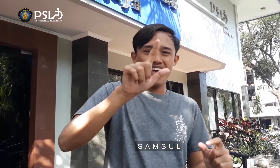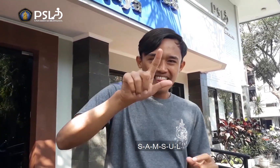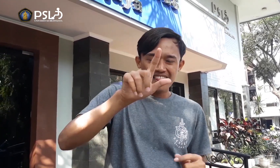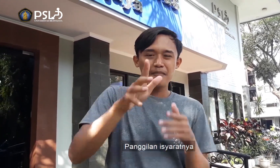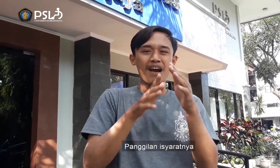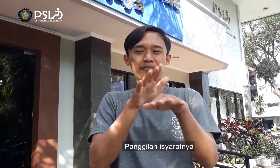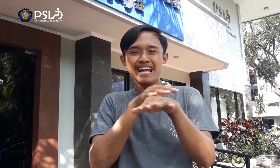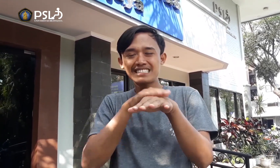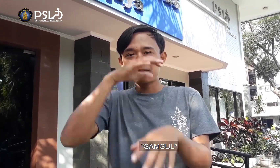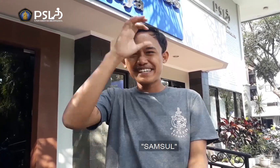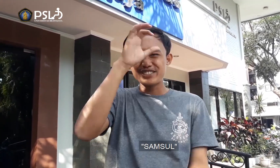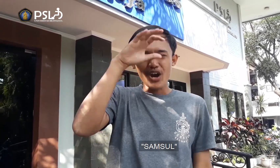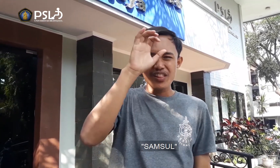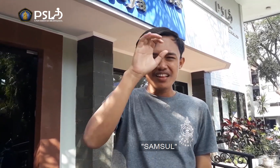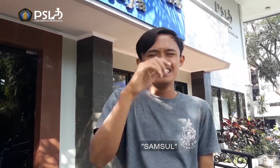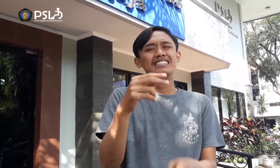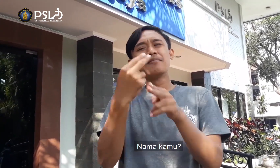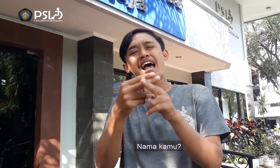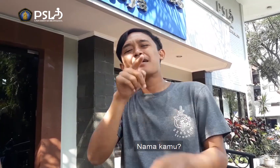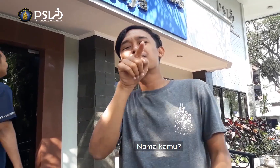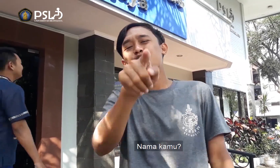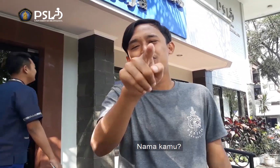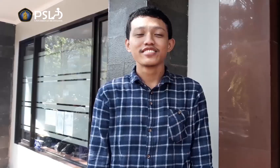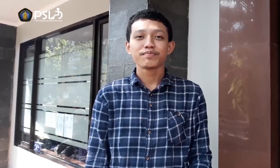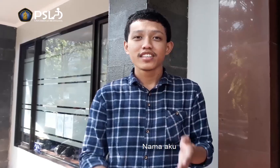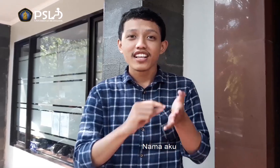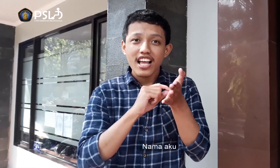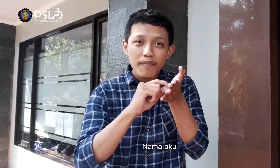Samsul. Panggilan isyaratnya Samsul. Nama kamu? Nama aku